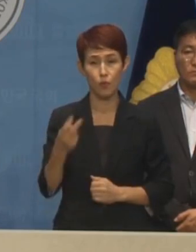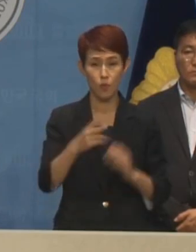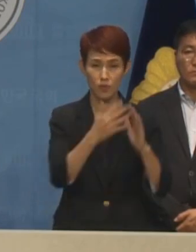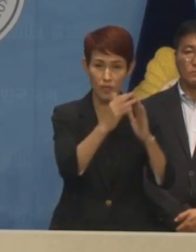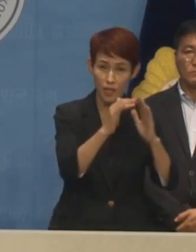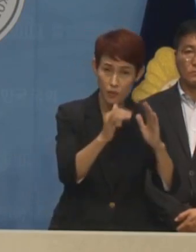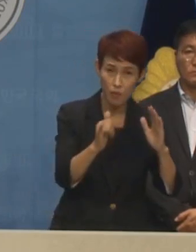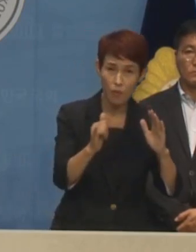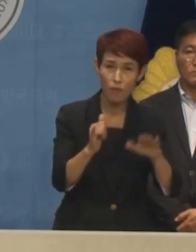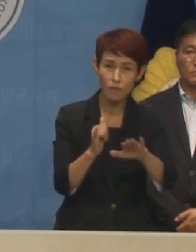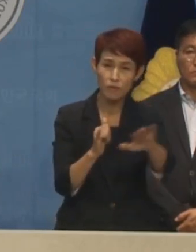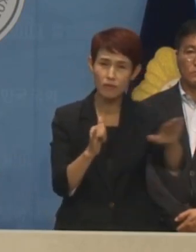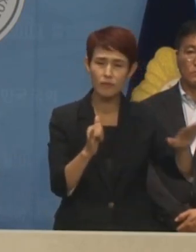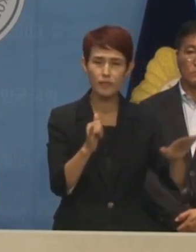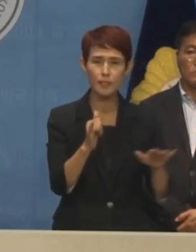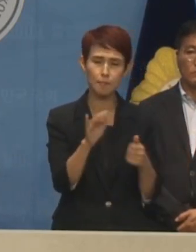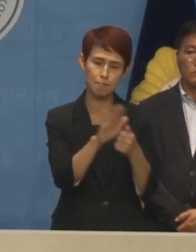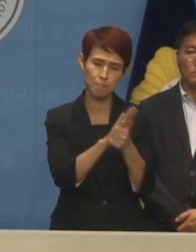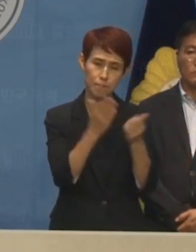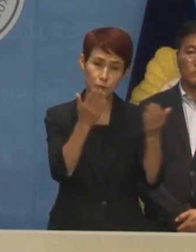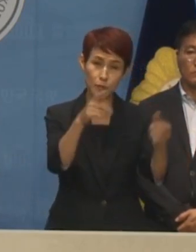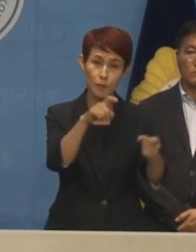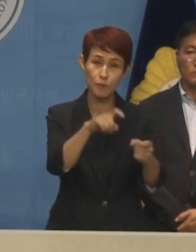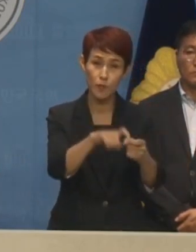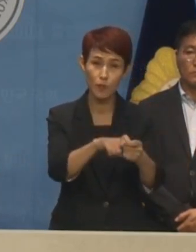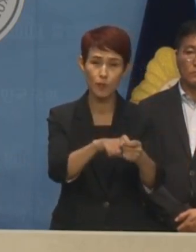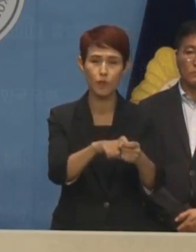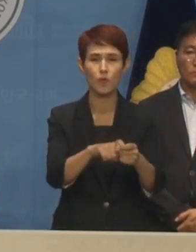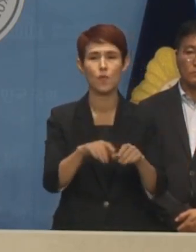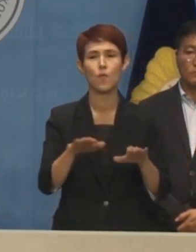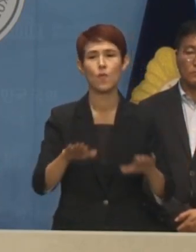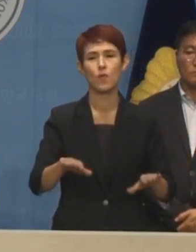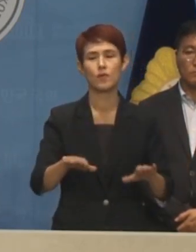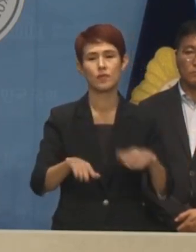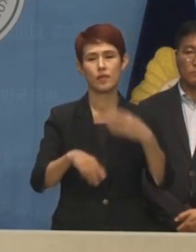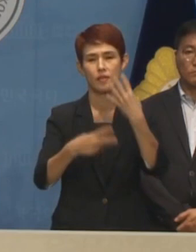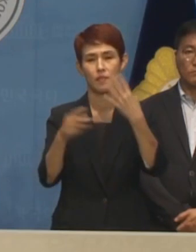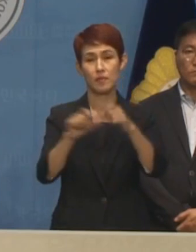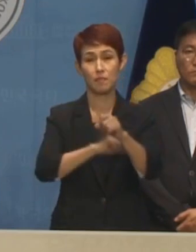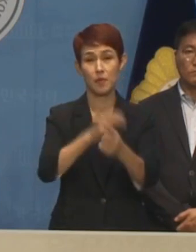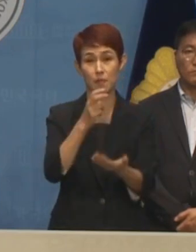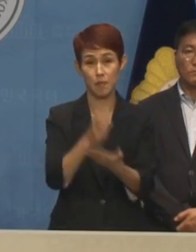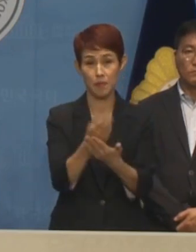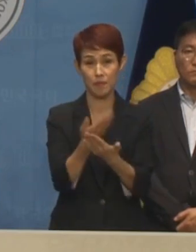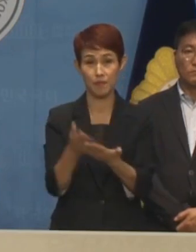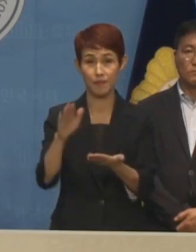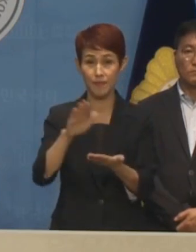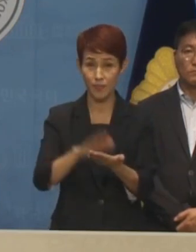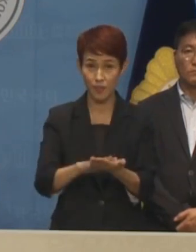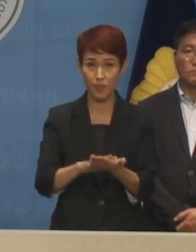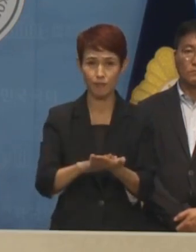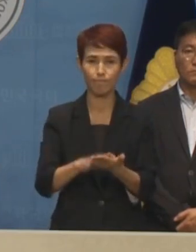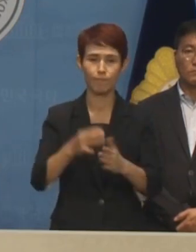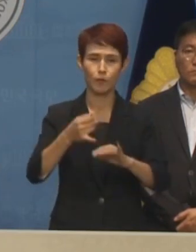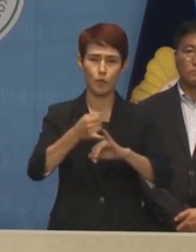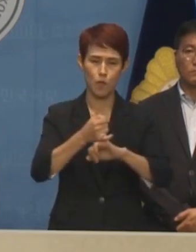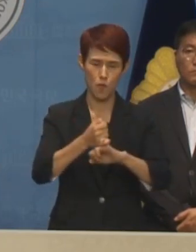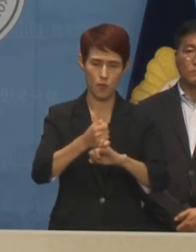유족들이 눈물을 닦아드리기 위해 오늘 발의한 4.3 특별법 개정안을